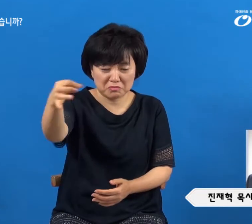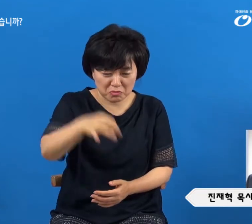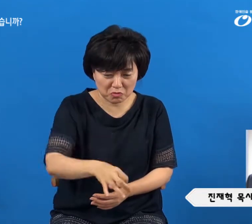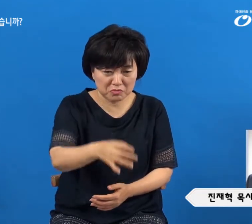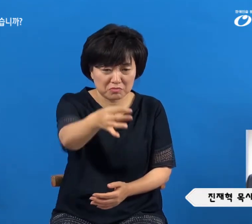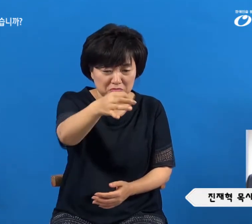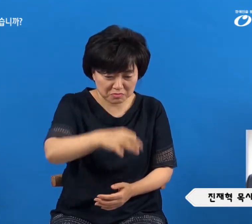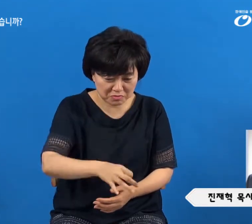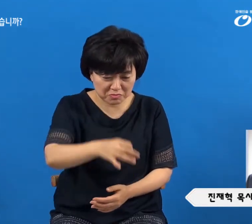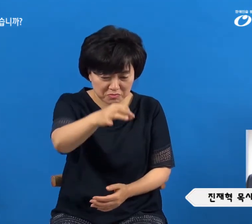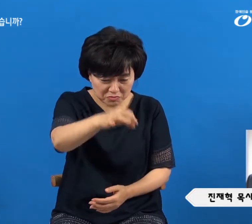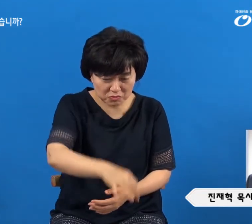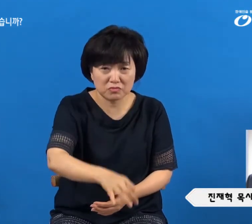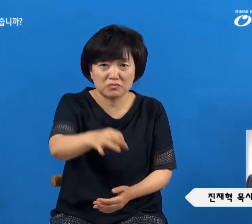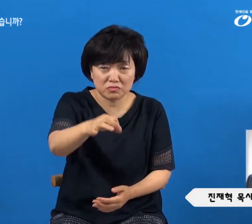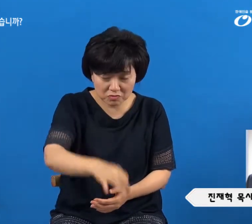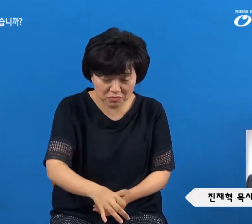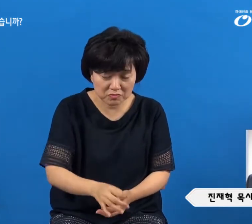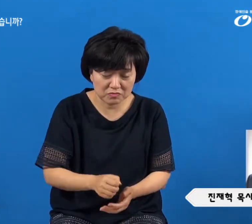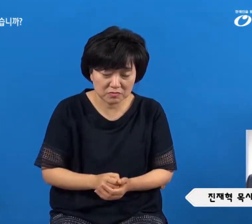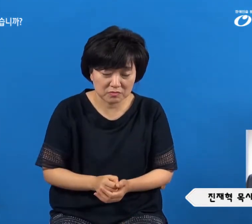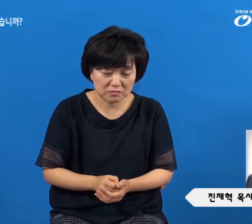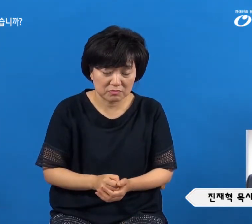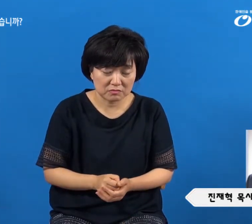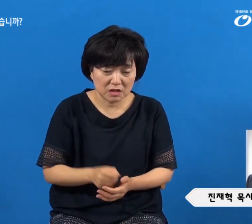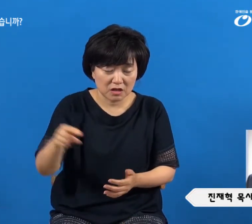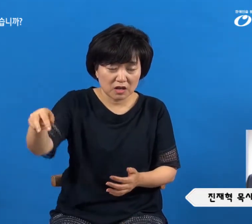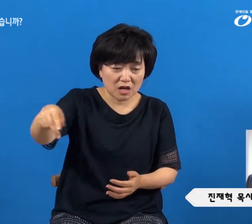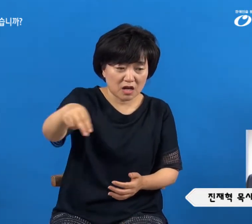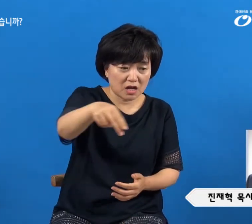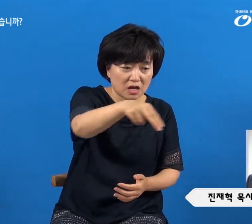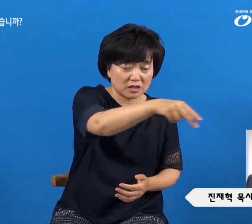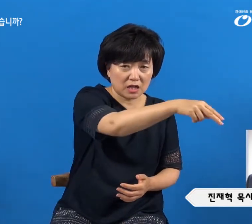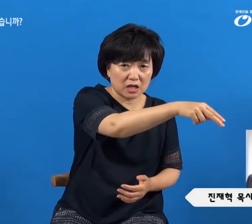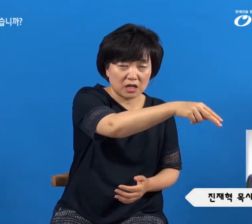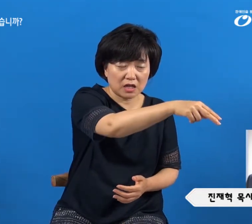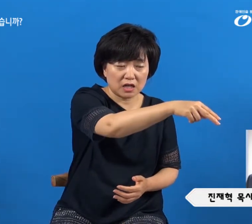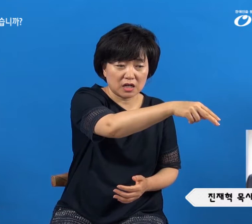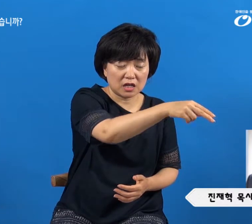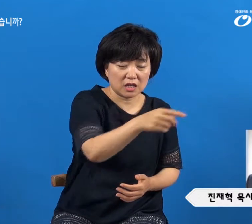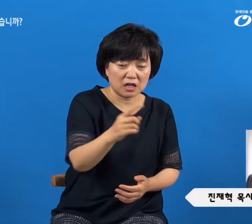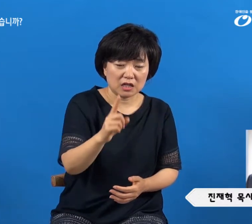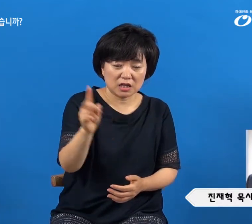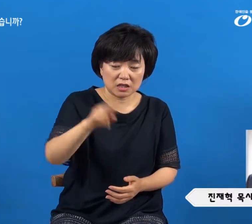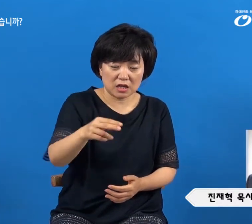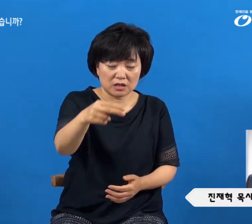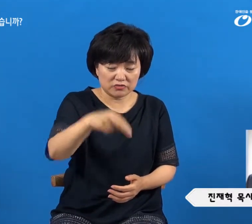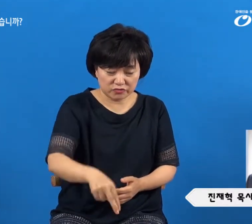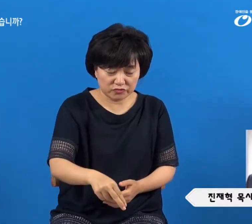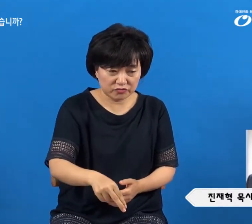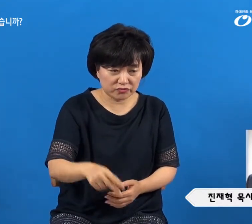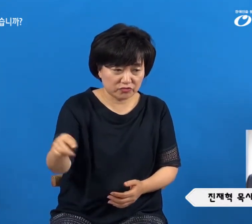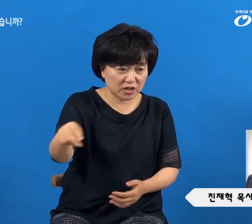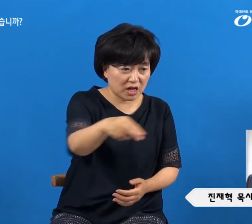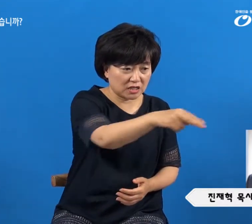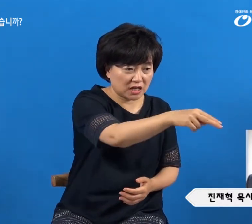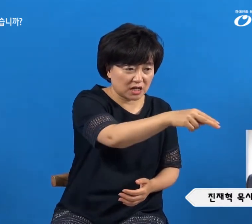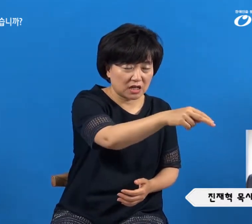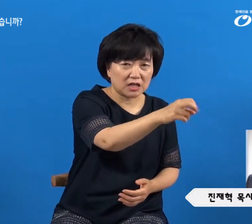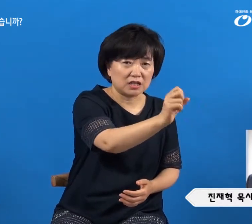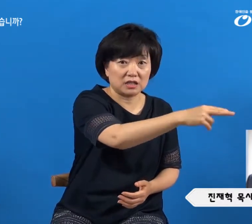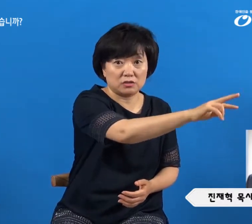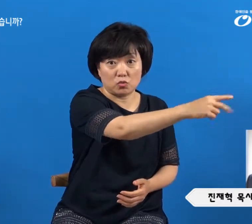던져주고 길을 떠나다가 다시 돌아옵니다. 돌아와서 1불짜리 연필 하나를